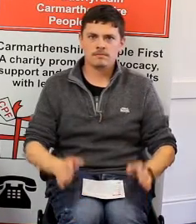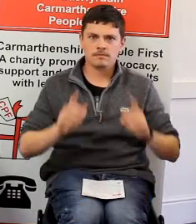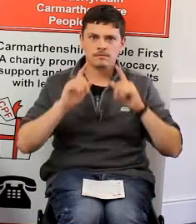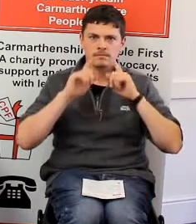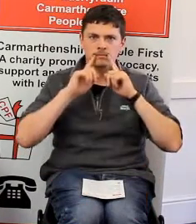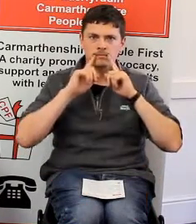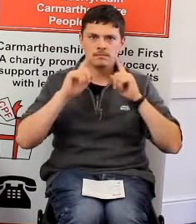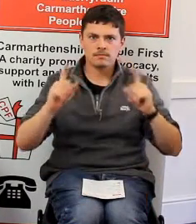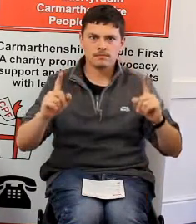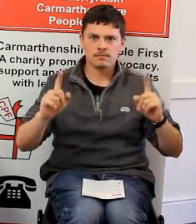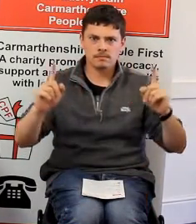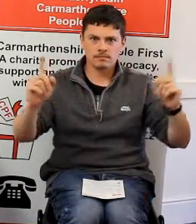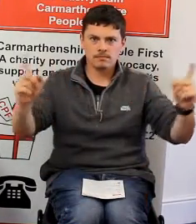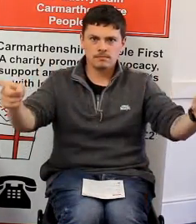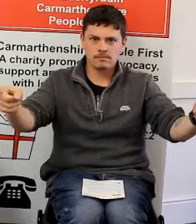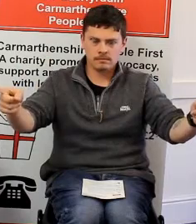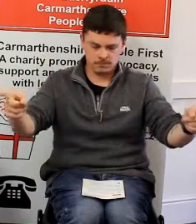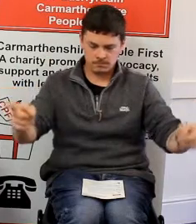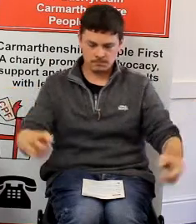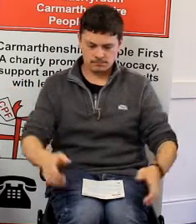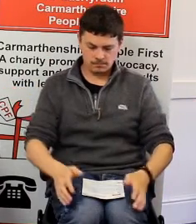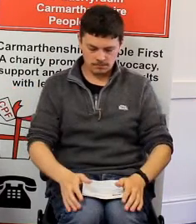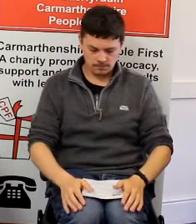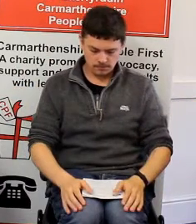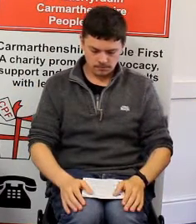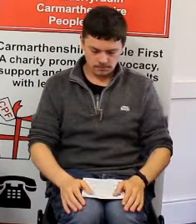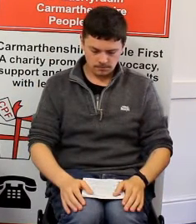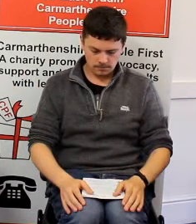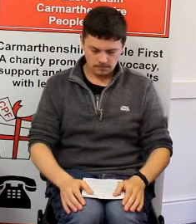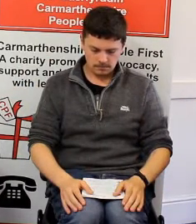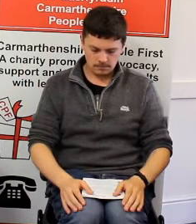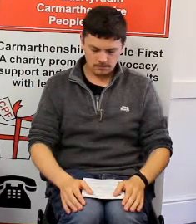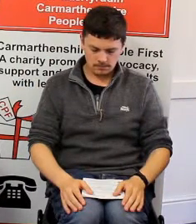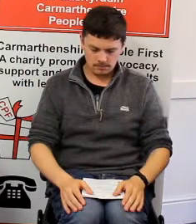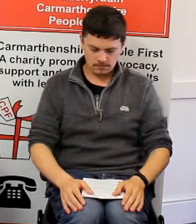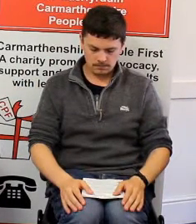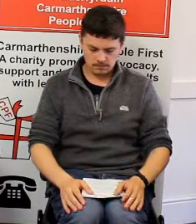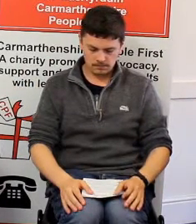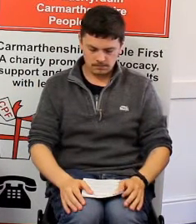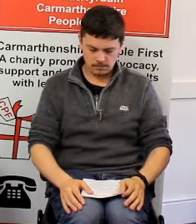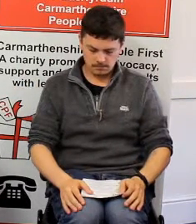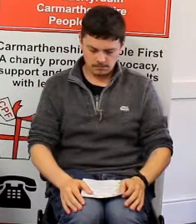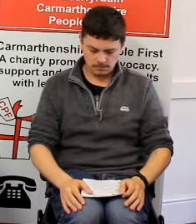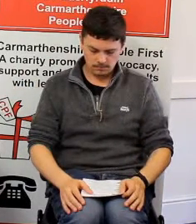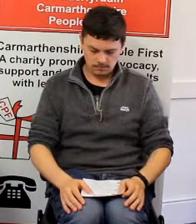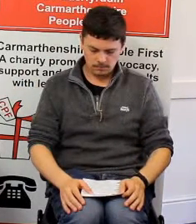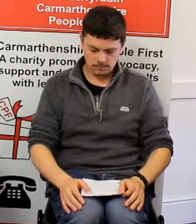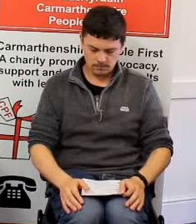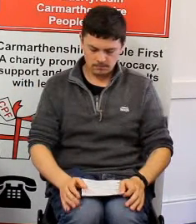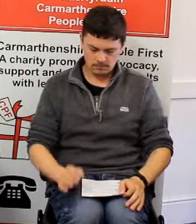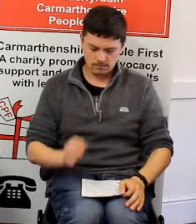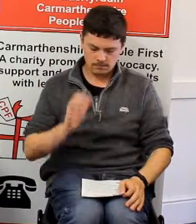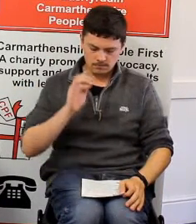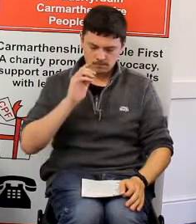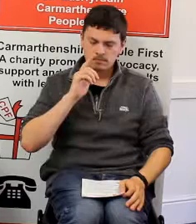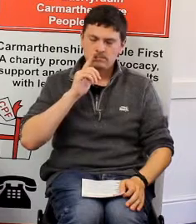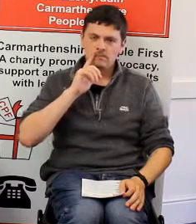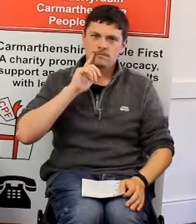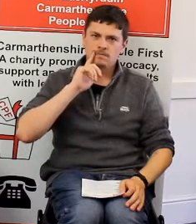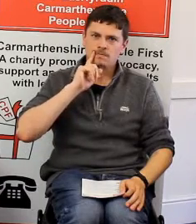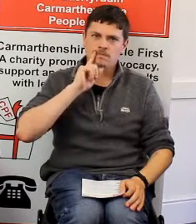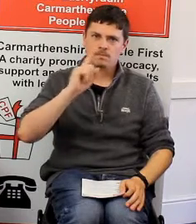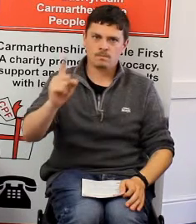sesiynau hyfforddi rheolaidd ar gyfer ein haelodau a phobl eraill sy'n defnyddio